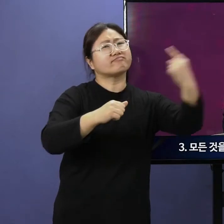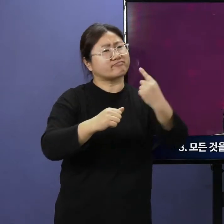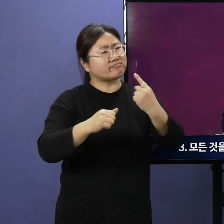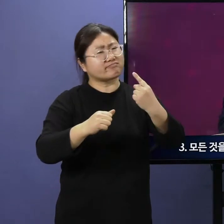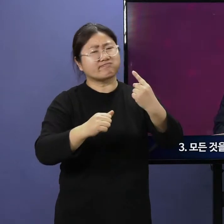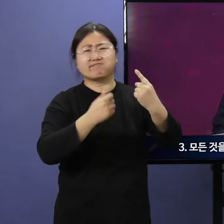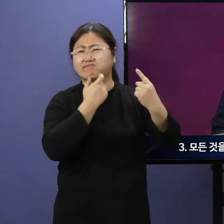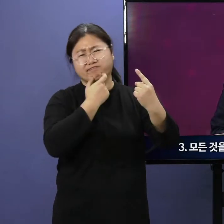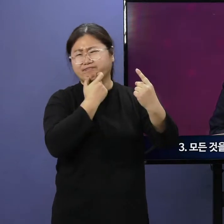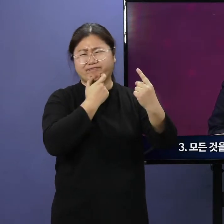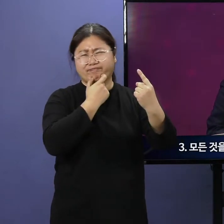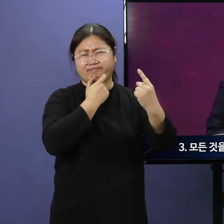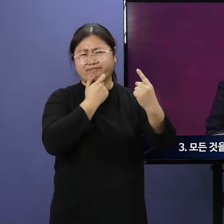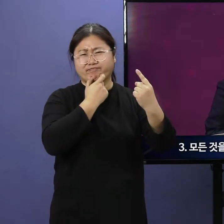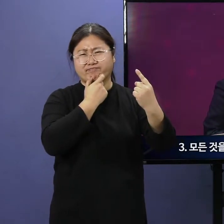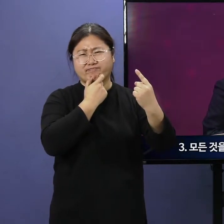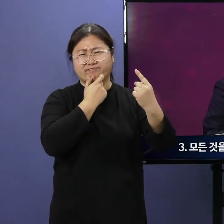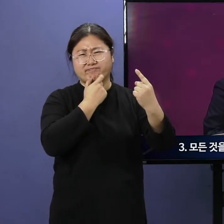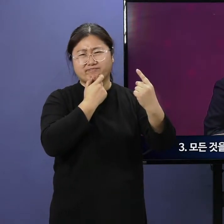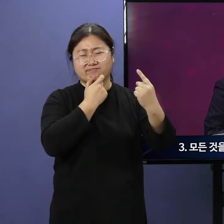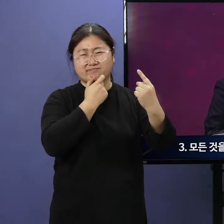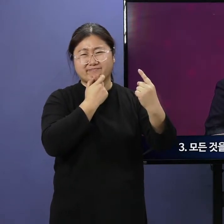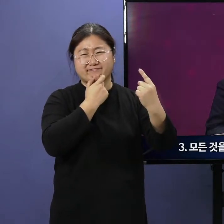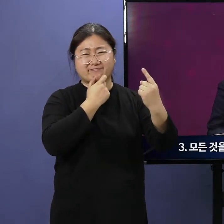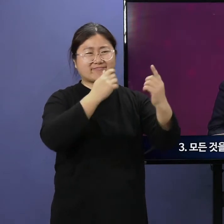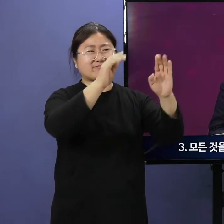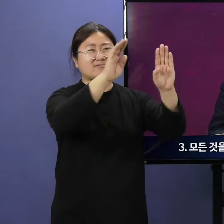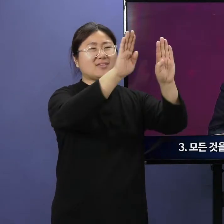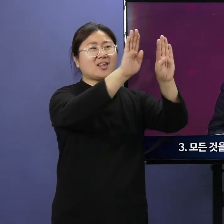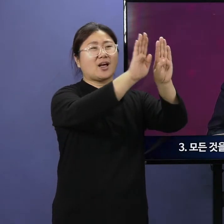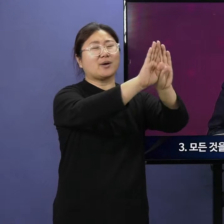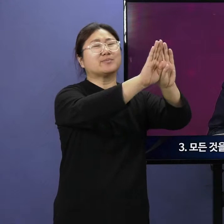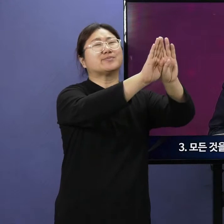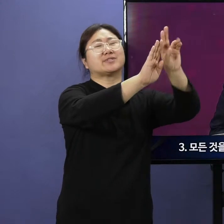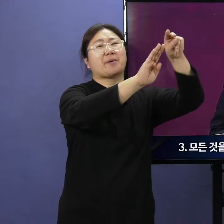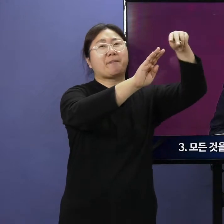그래서 잔치에 들어가지 않고 문 앞에 서서